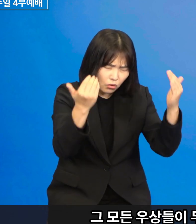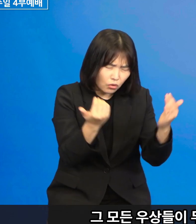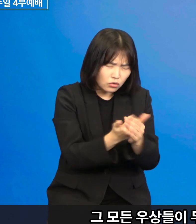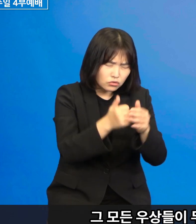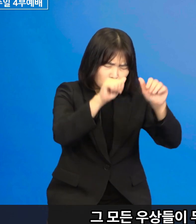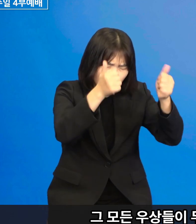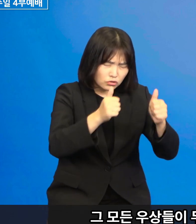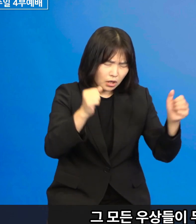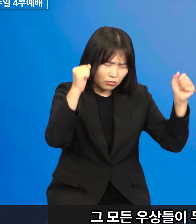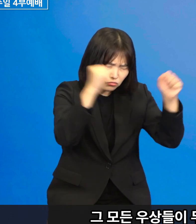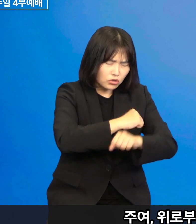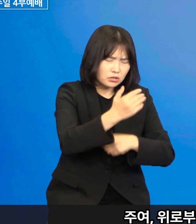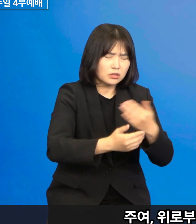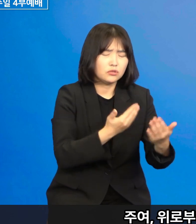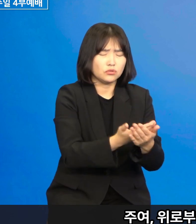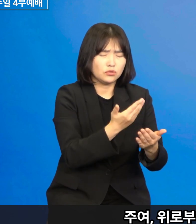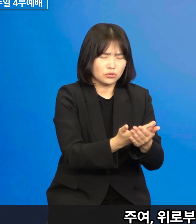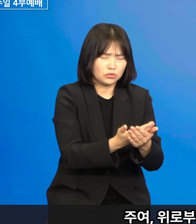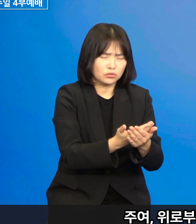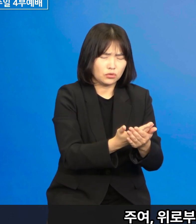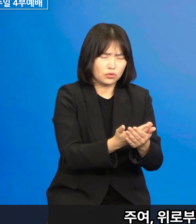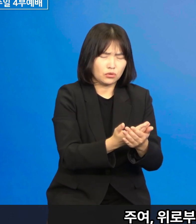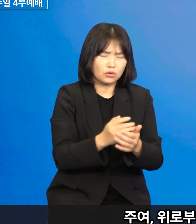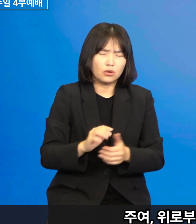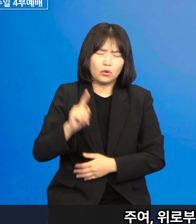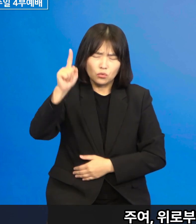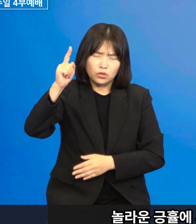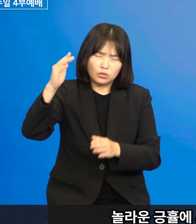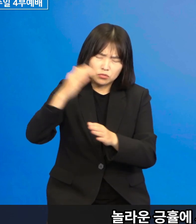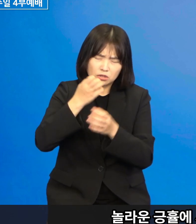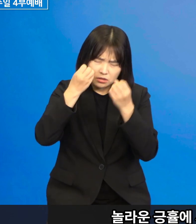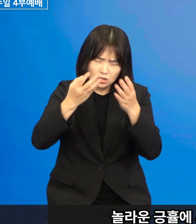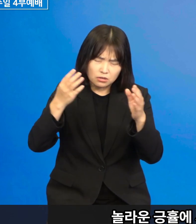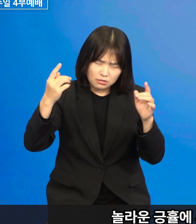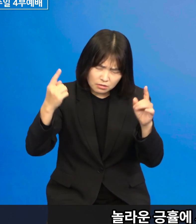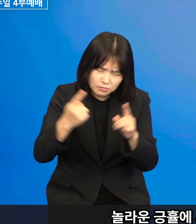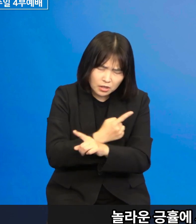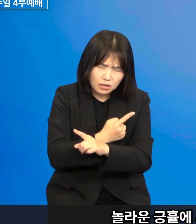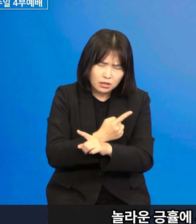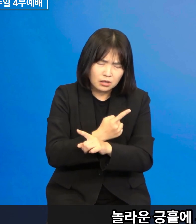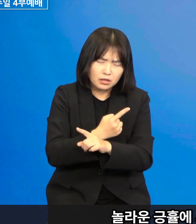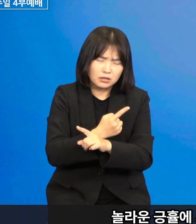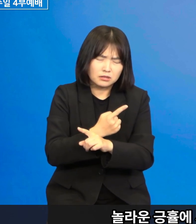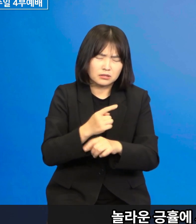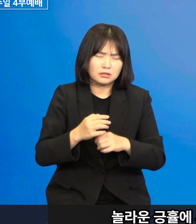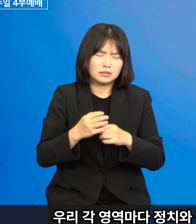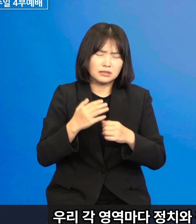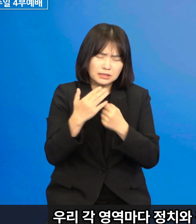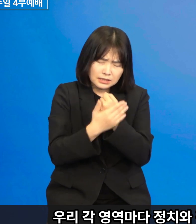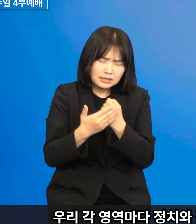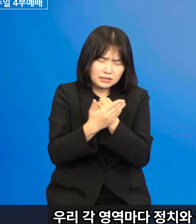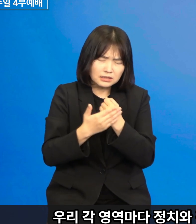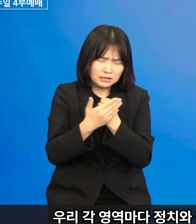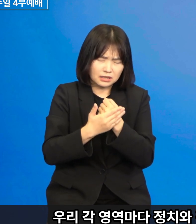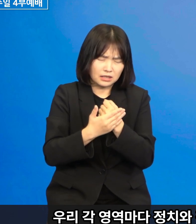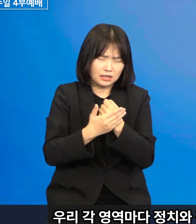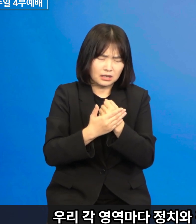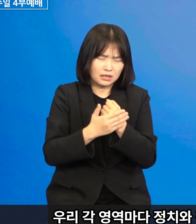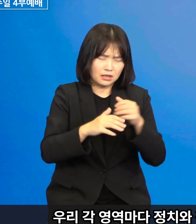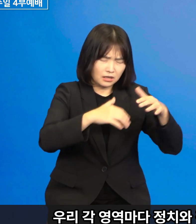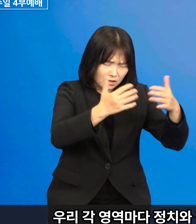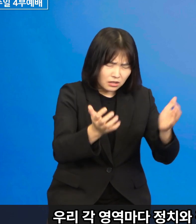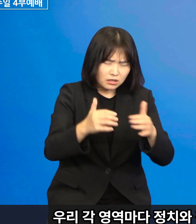무너지게 하여 주시옵시고, 주여 위로부터 새롭게 되어지는 놀라운 긍휼에 새롭게 하시는 은혜가 우리 각